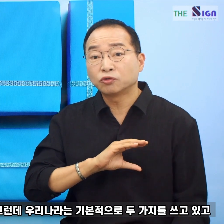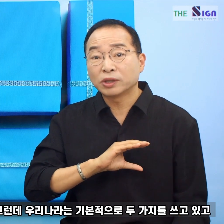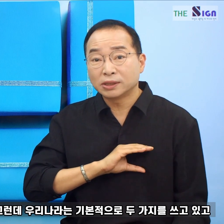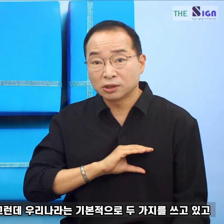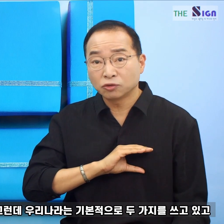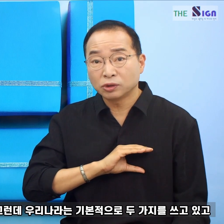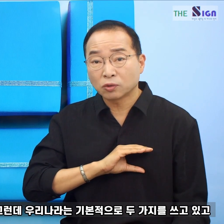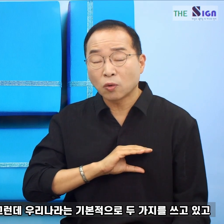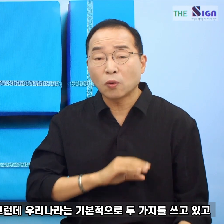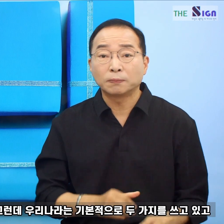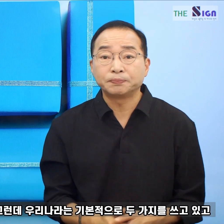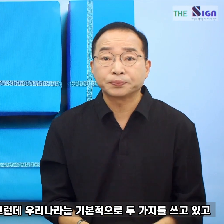가지를 쓰고 있고,